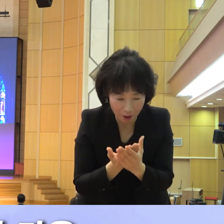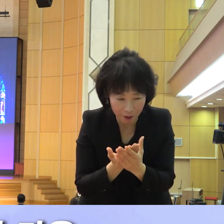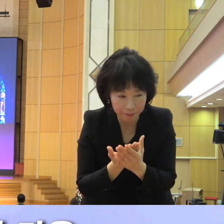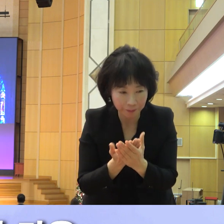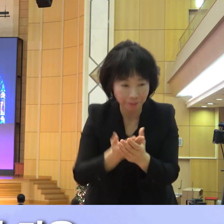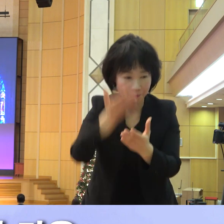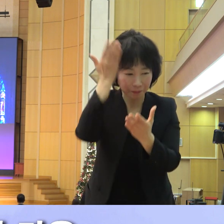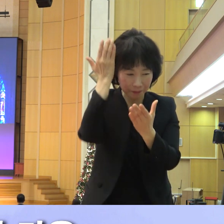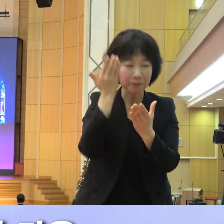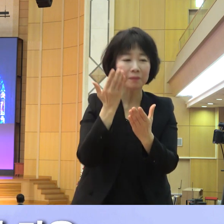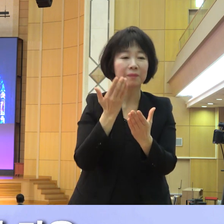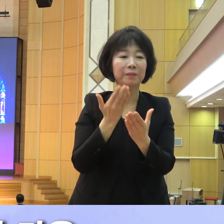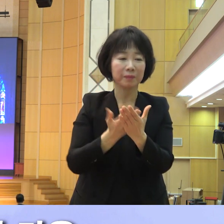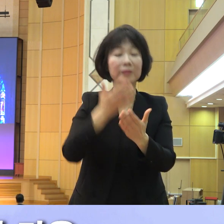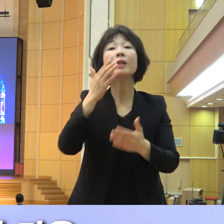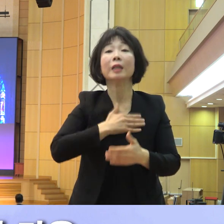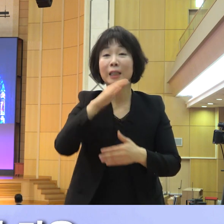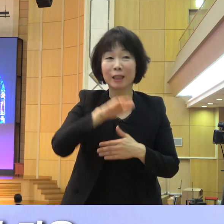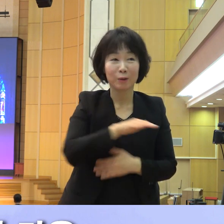축복하소서.